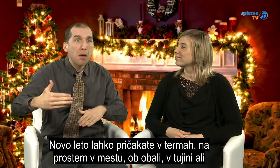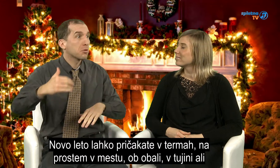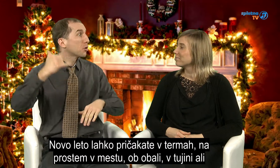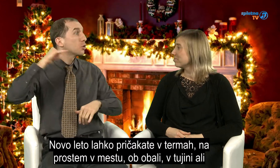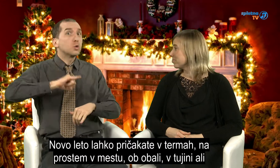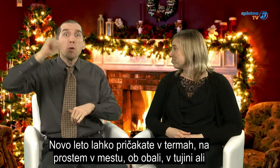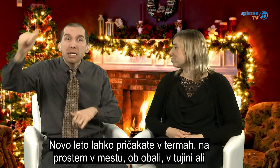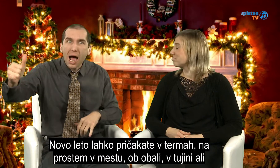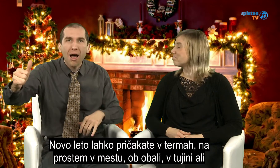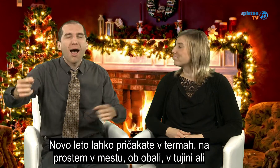prijateljev.